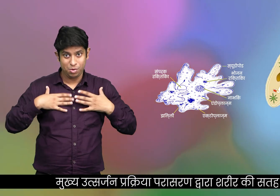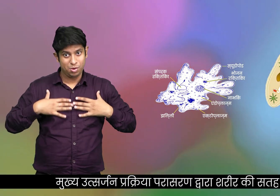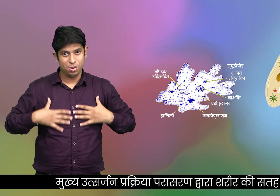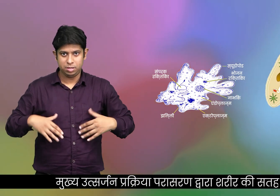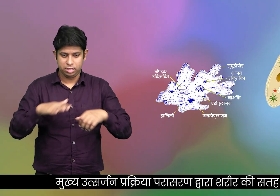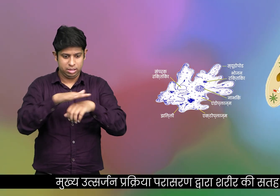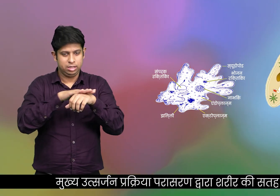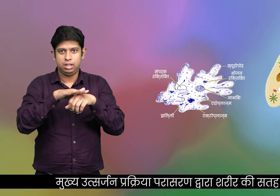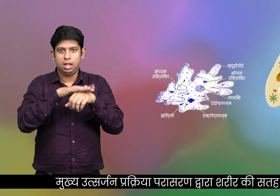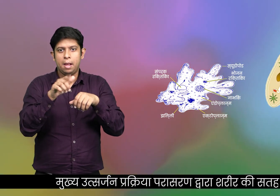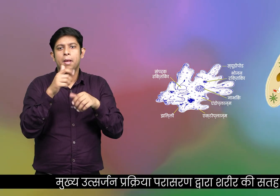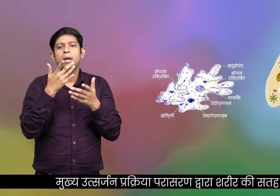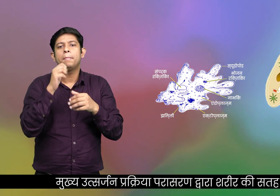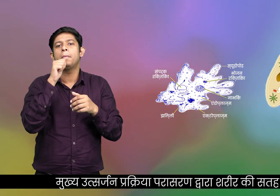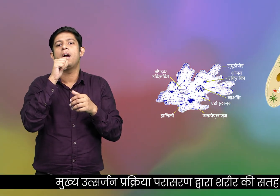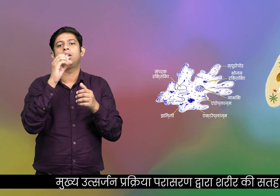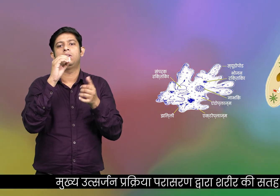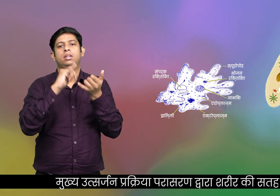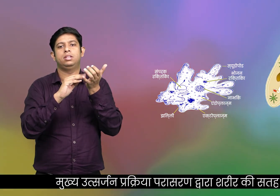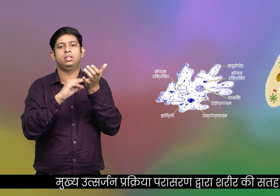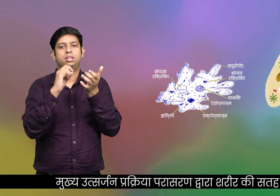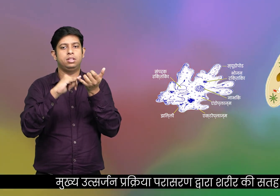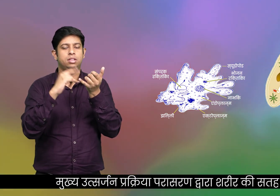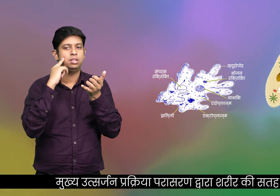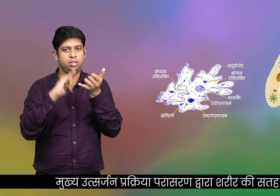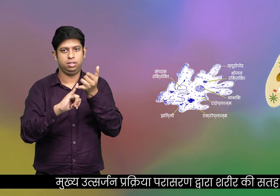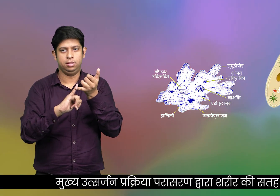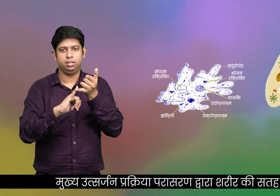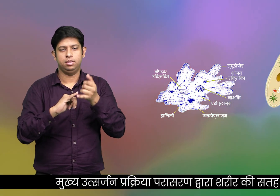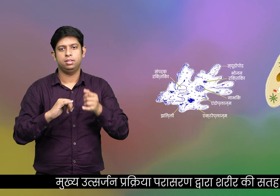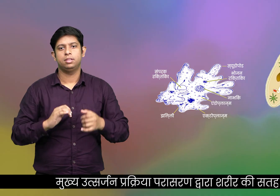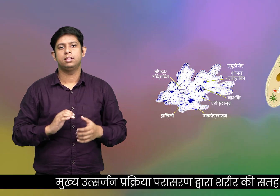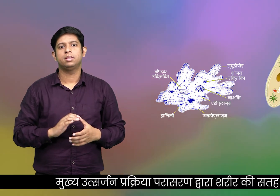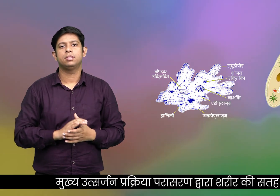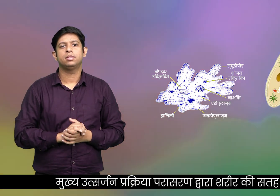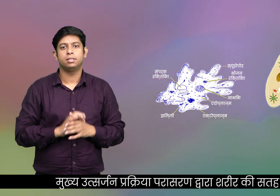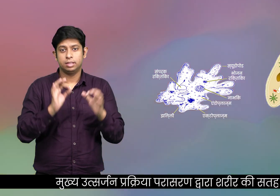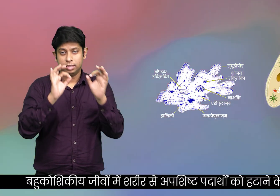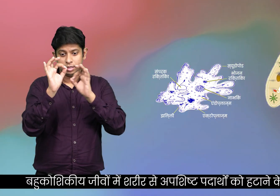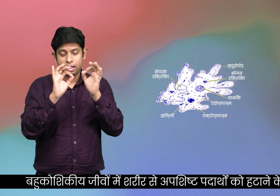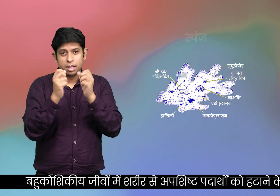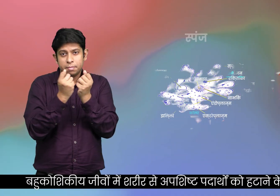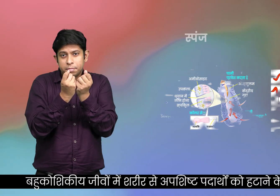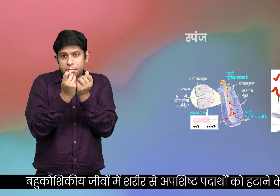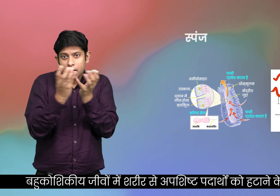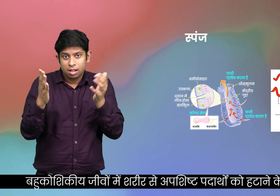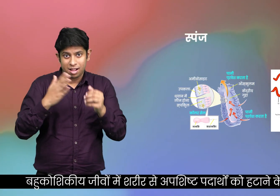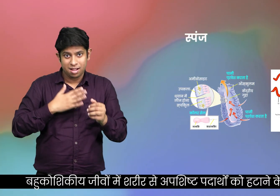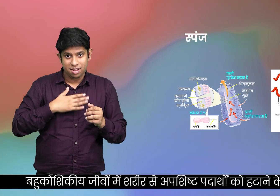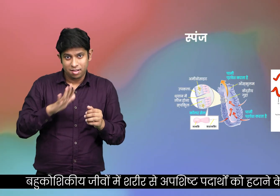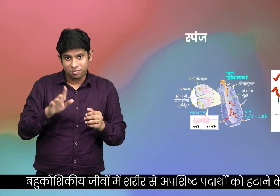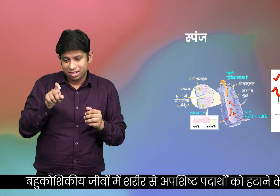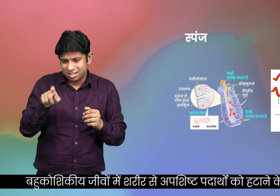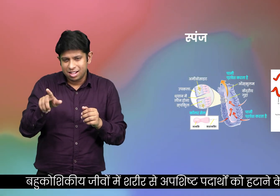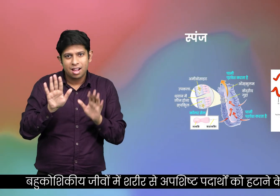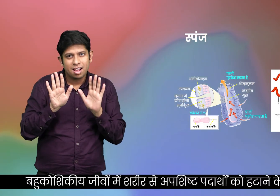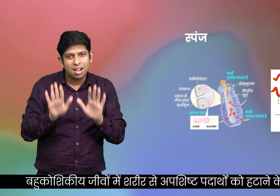शरीर की सतह के माध्यम से होती है। बहुकोशिकाई जीवों में शरीर